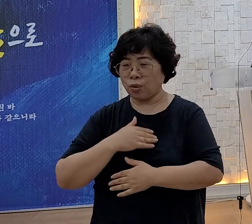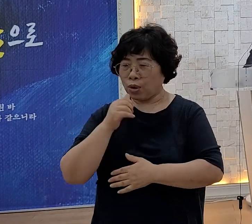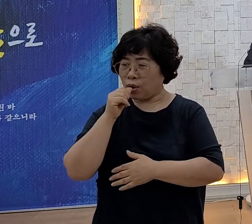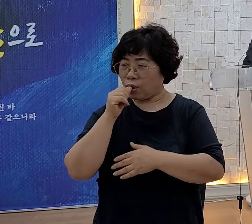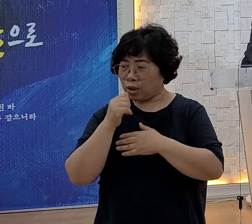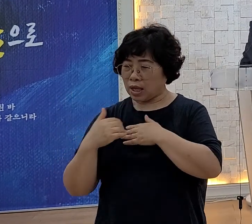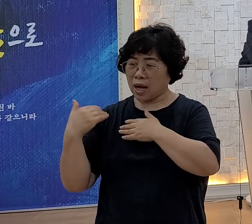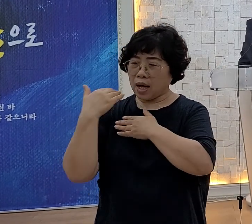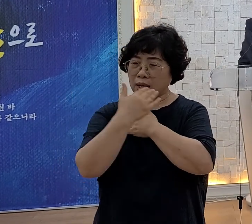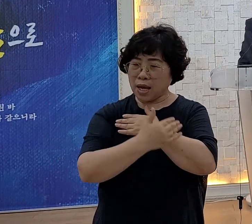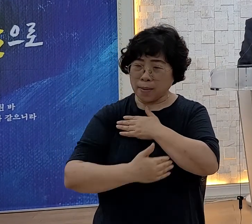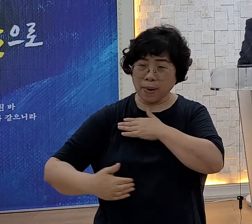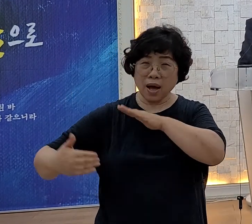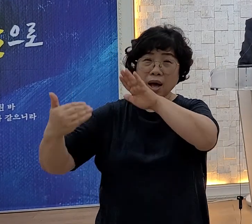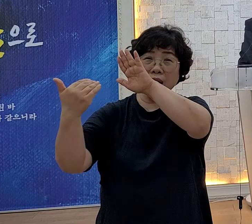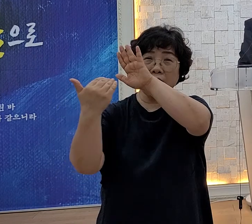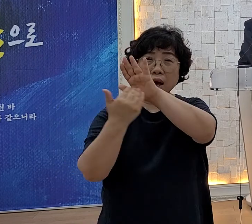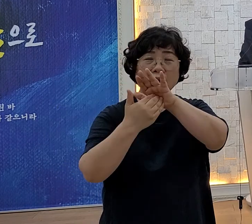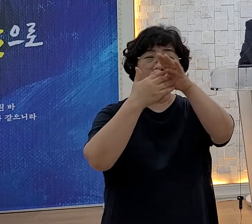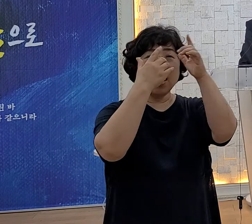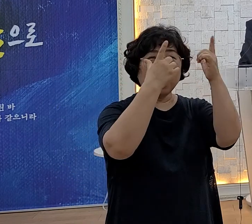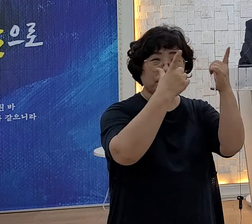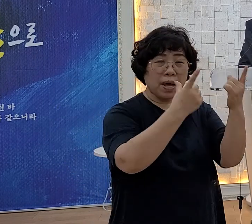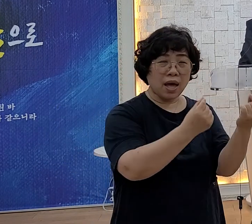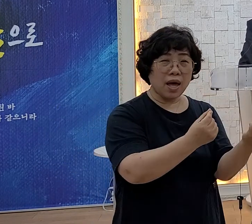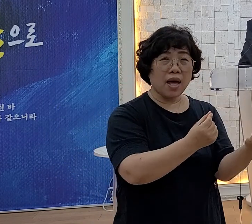바위시여, 나의